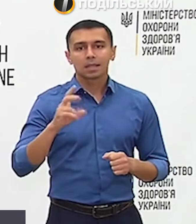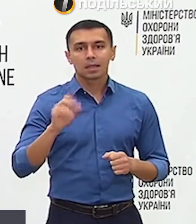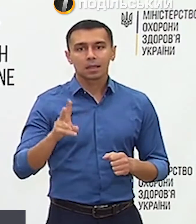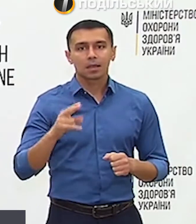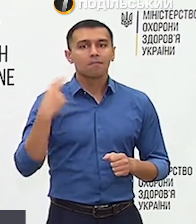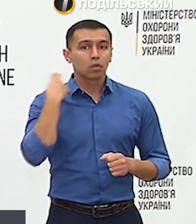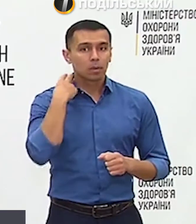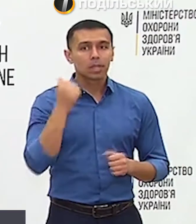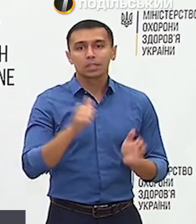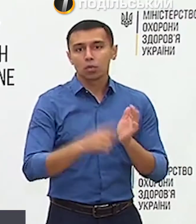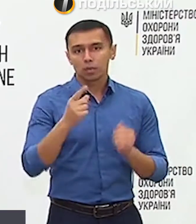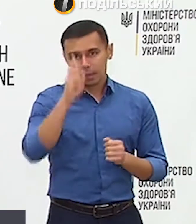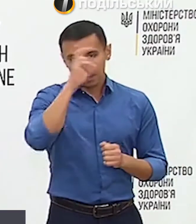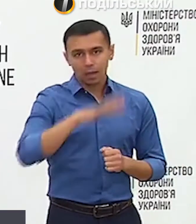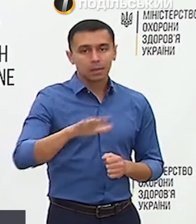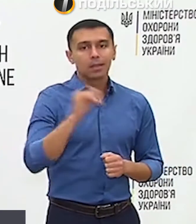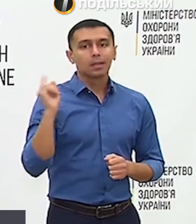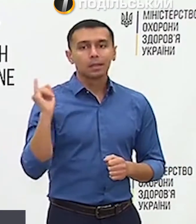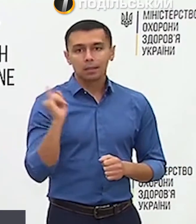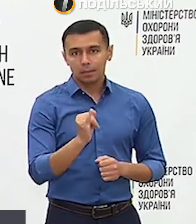для 61 країни і